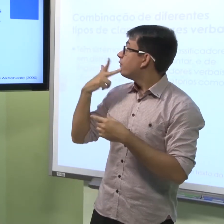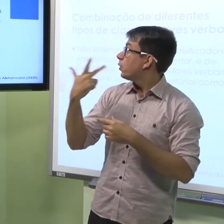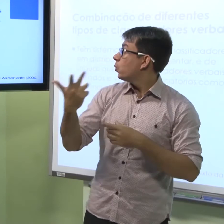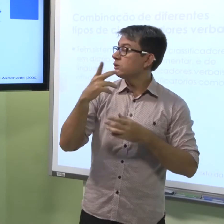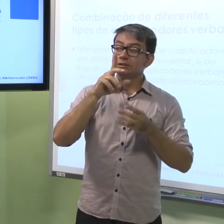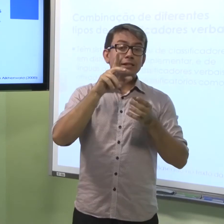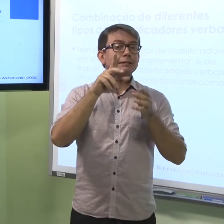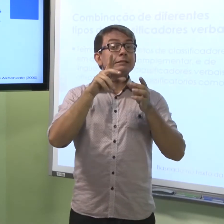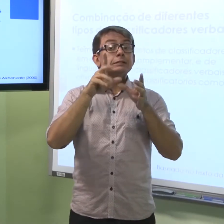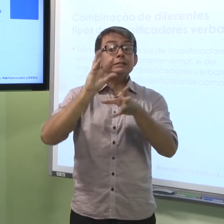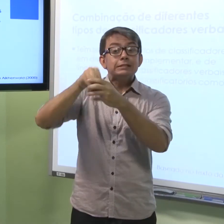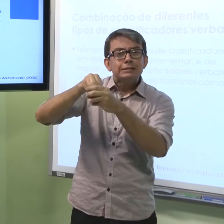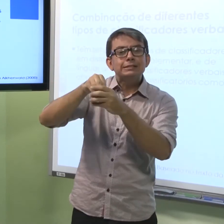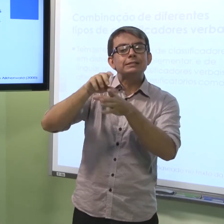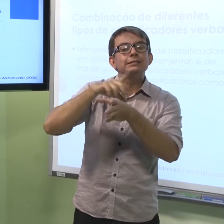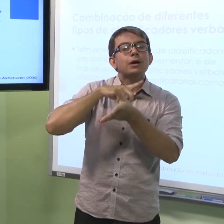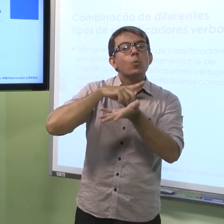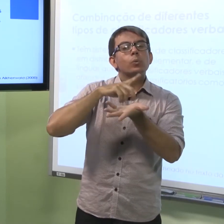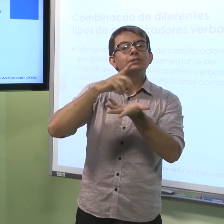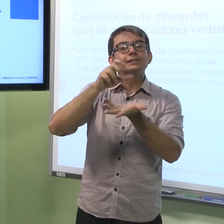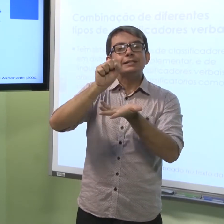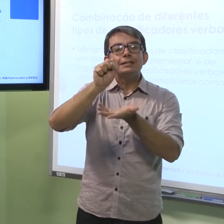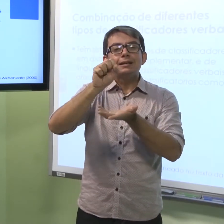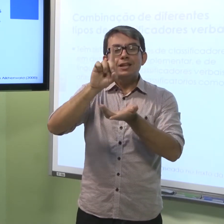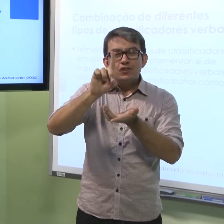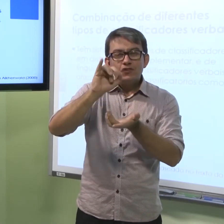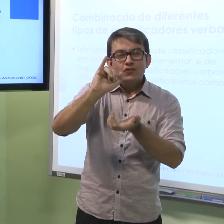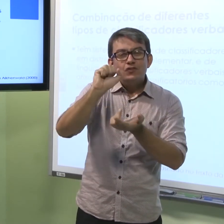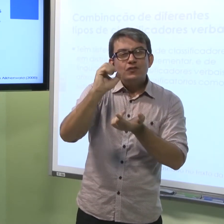E tenho a categoria